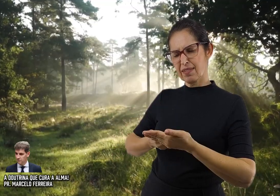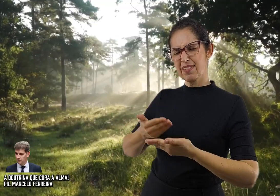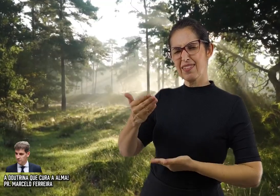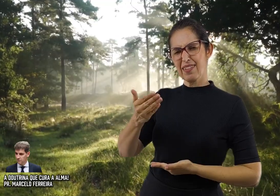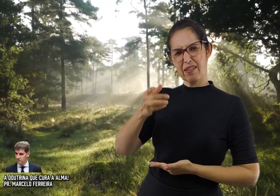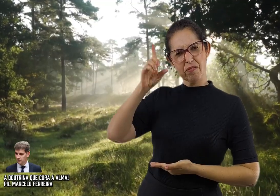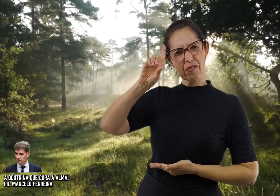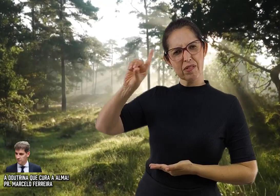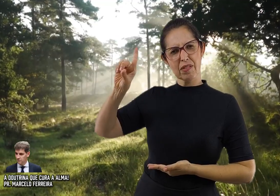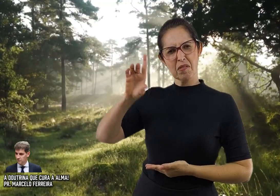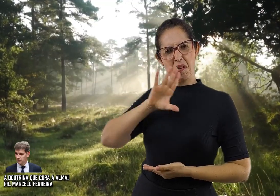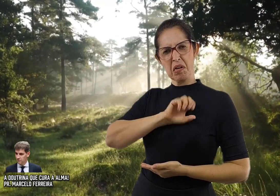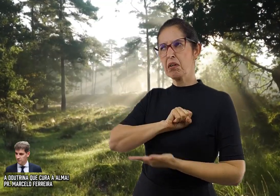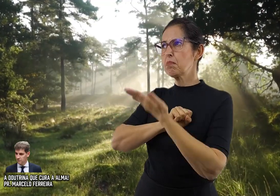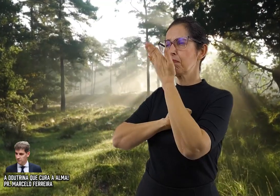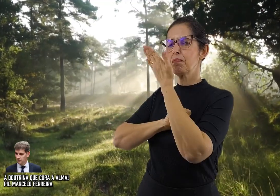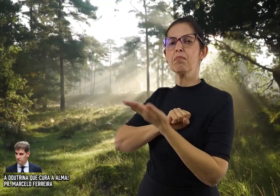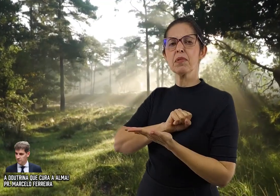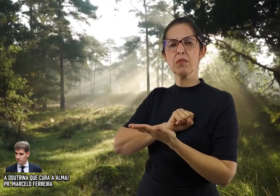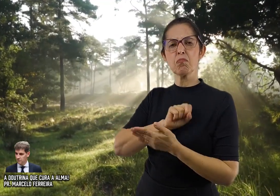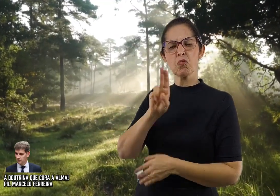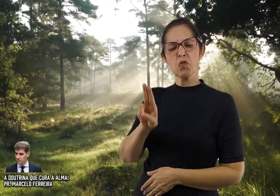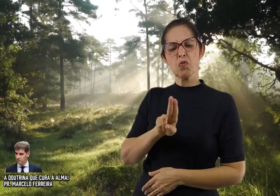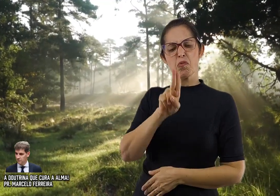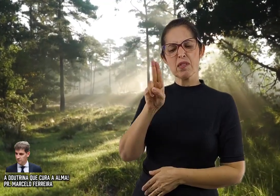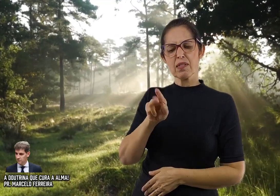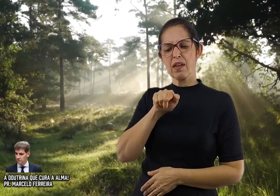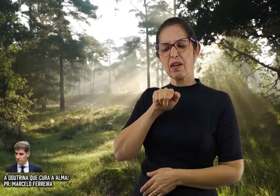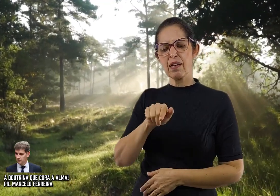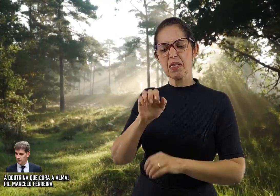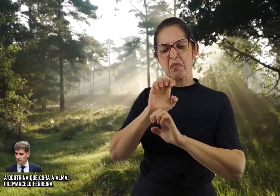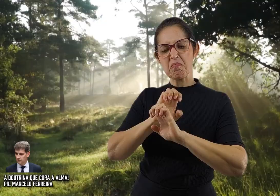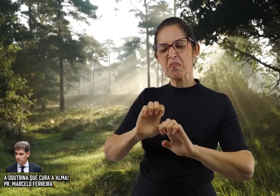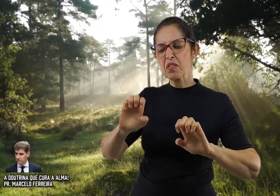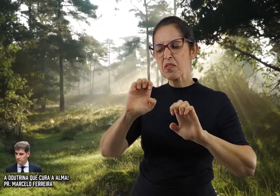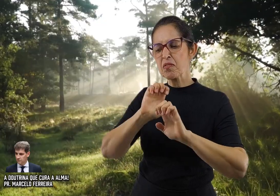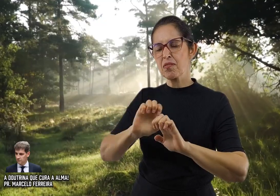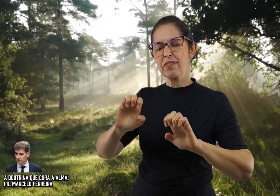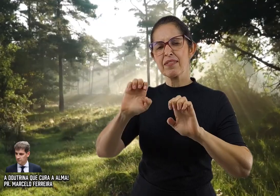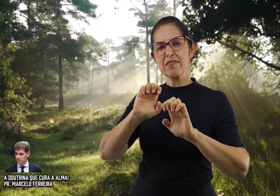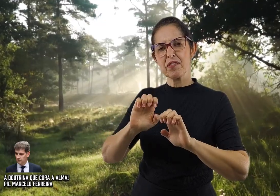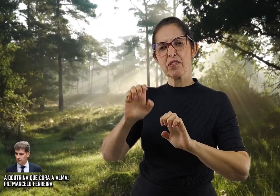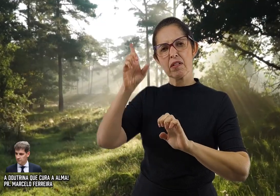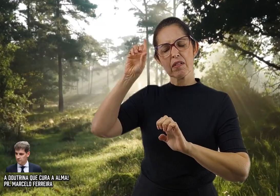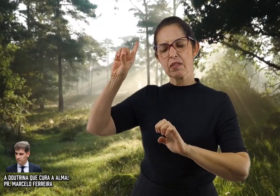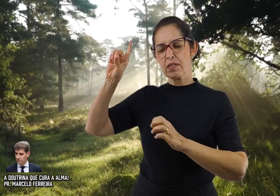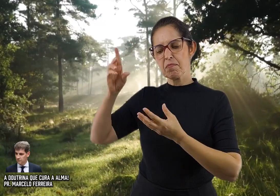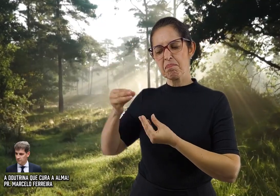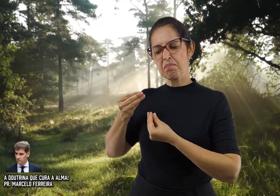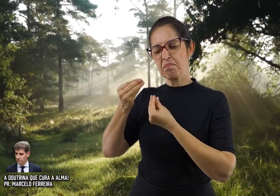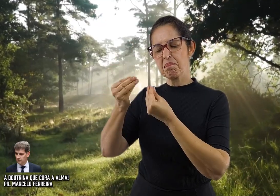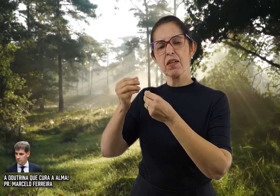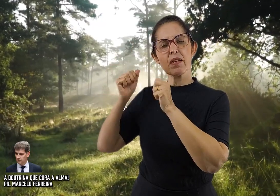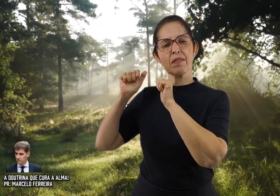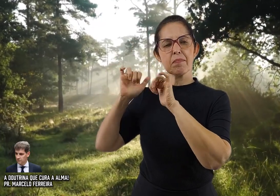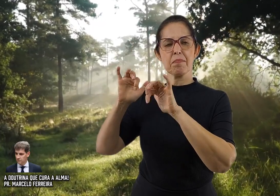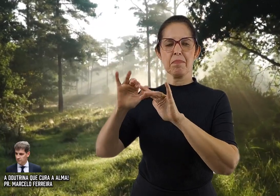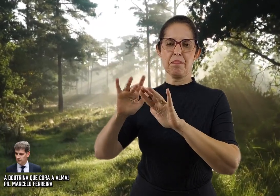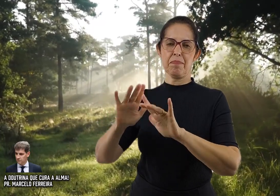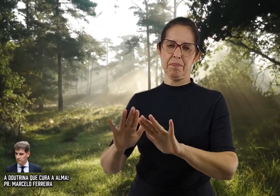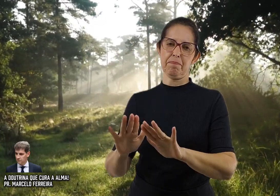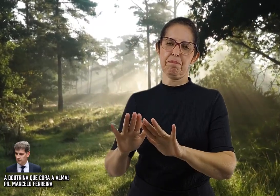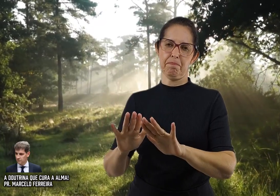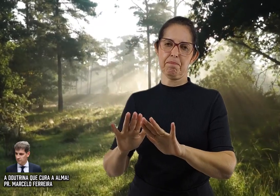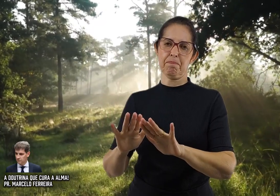cooperadores do Evangelho, e grande vai ser o vosso galardão diante do Senhor. Aqui uma